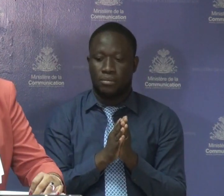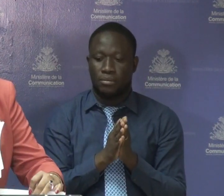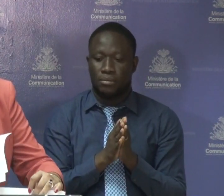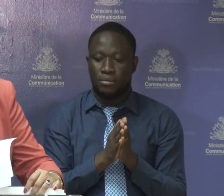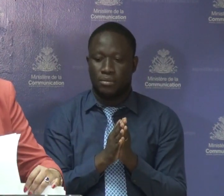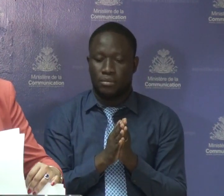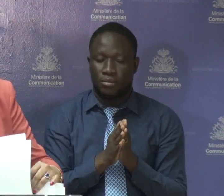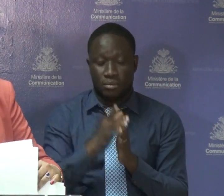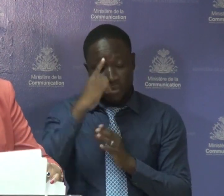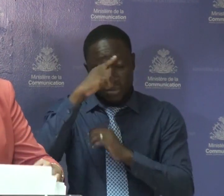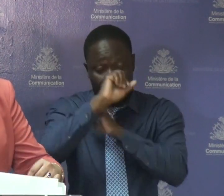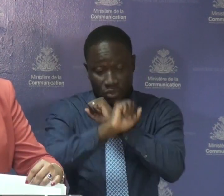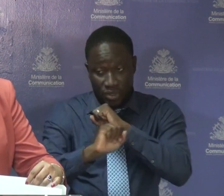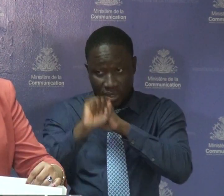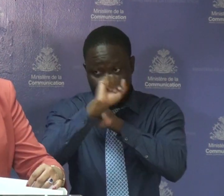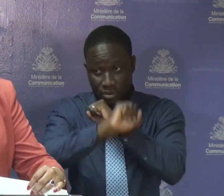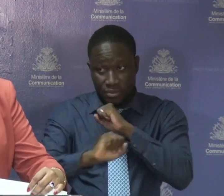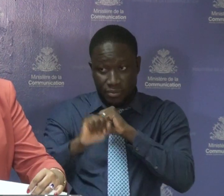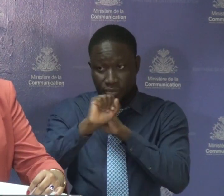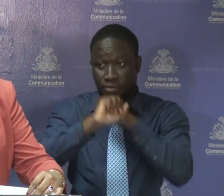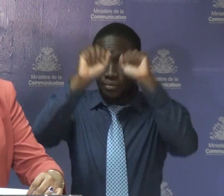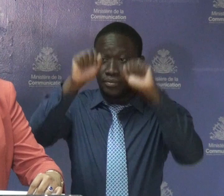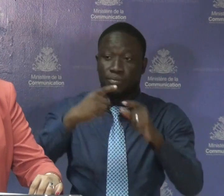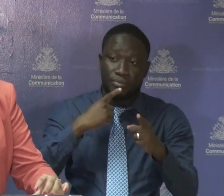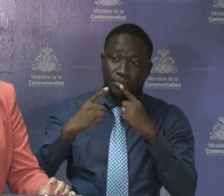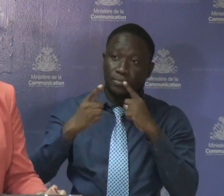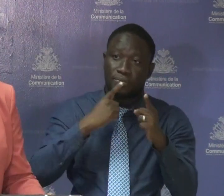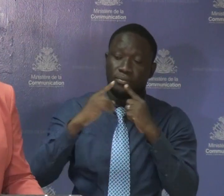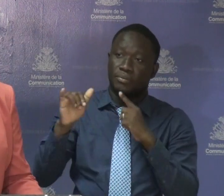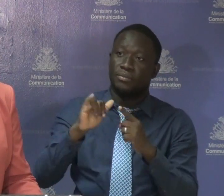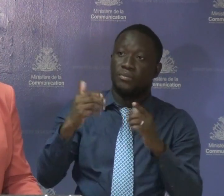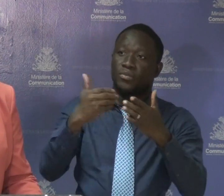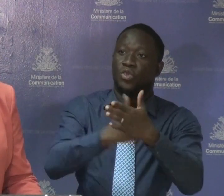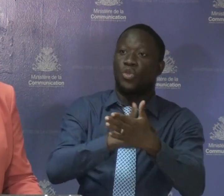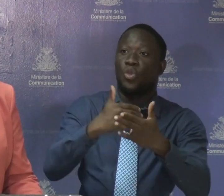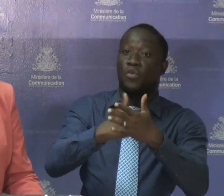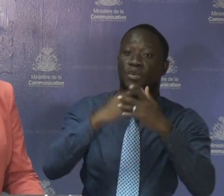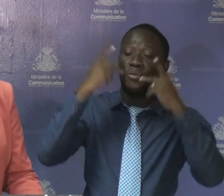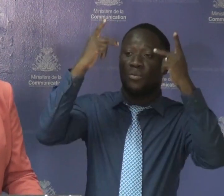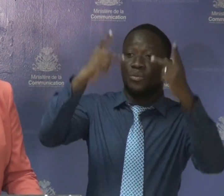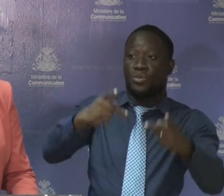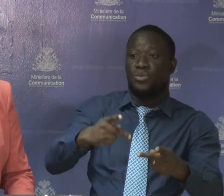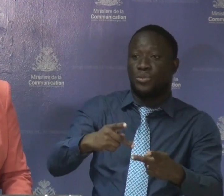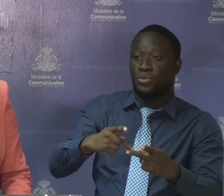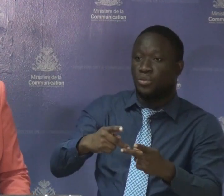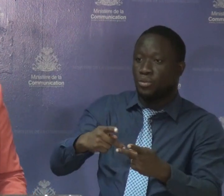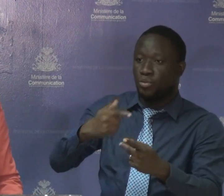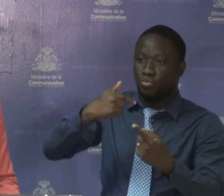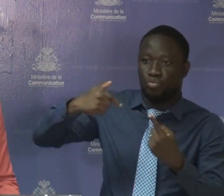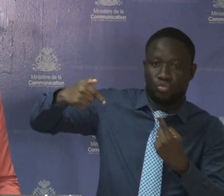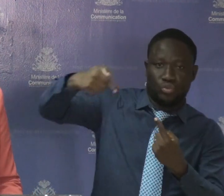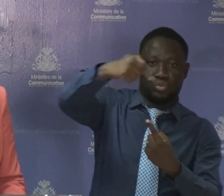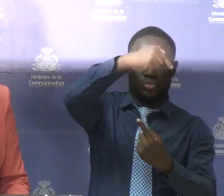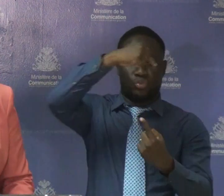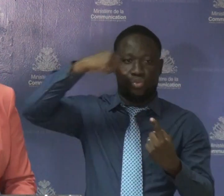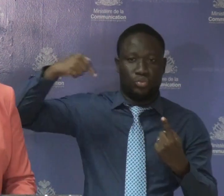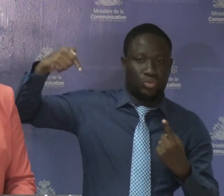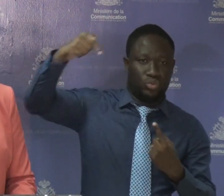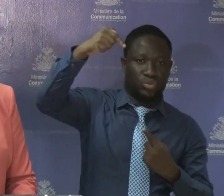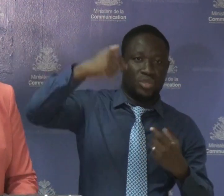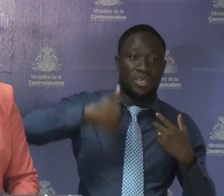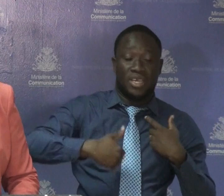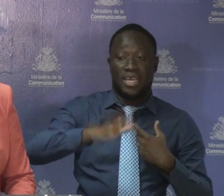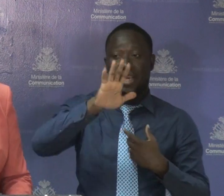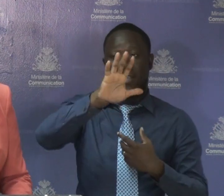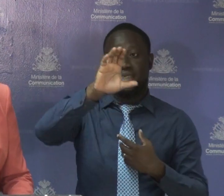Et au niveau de la sécurité, nous avons parlé aussi de nouvelle promotion Polito, qui a près de 50 policiers encore